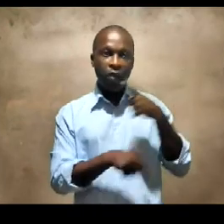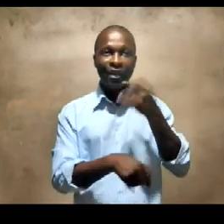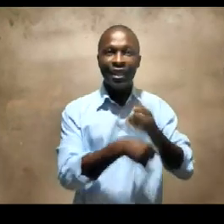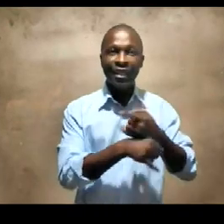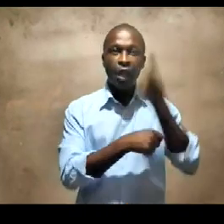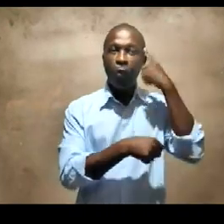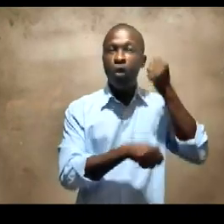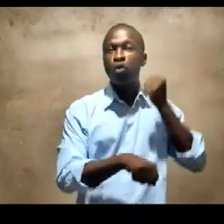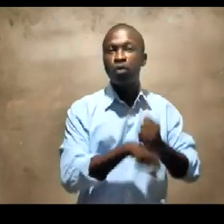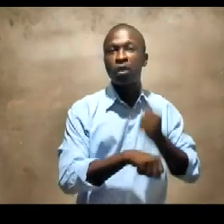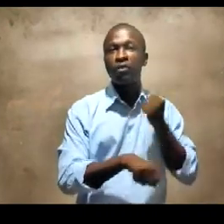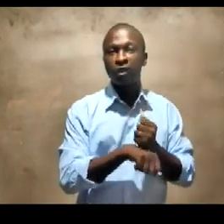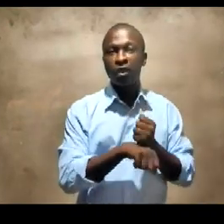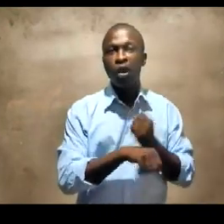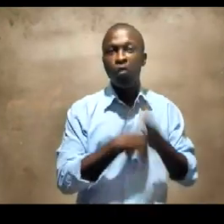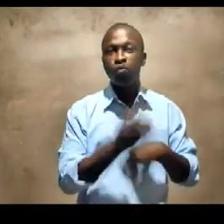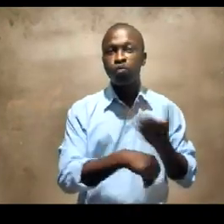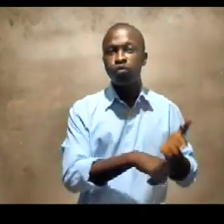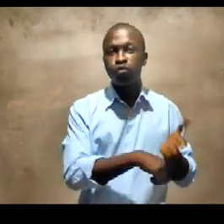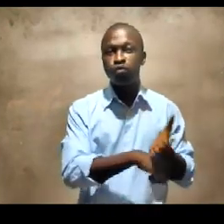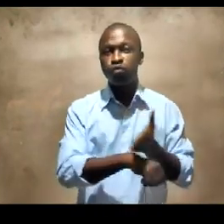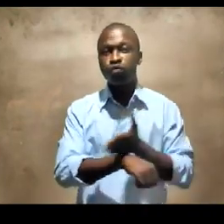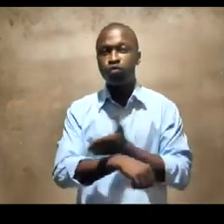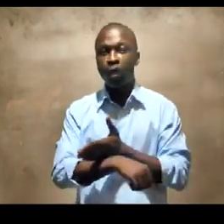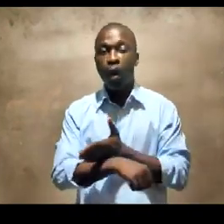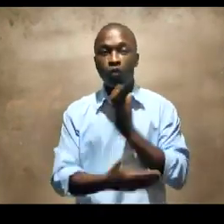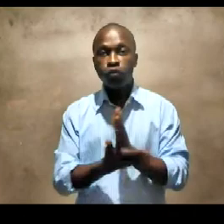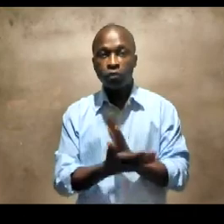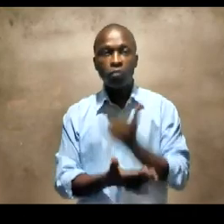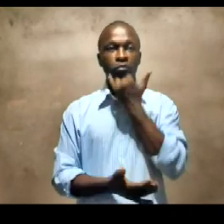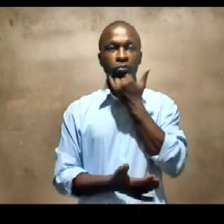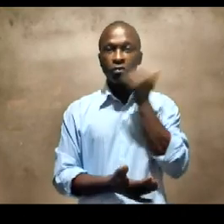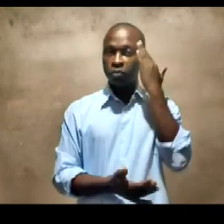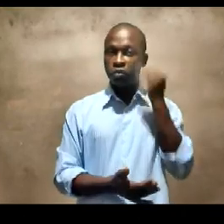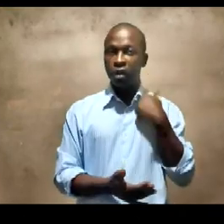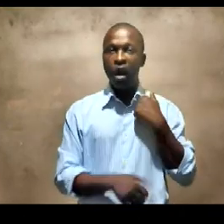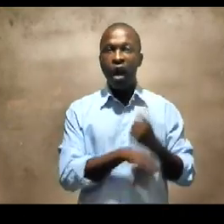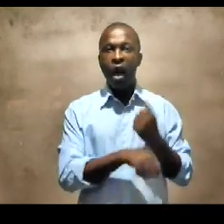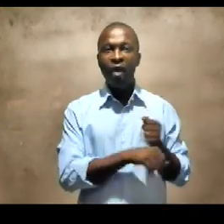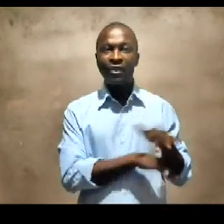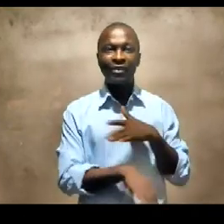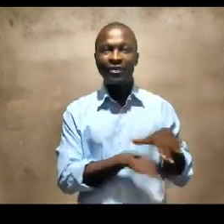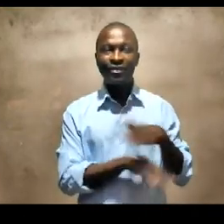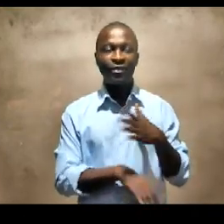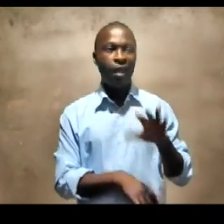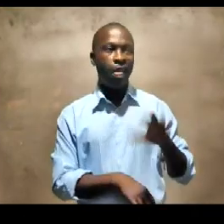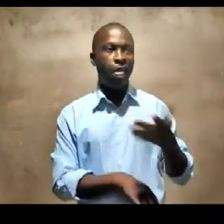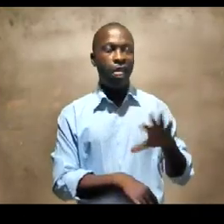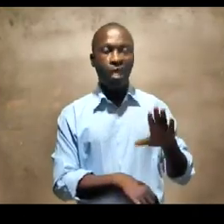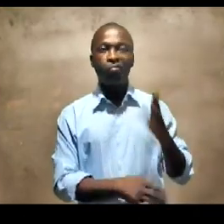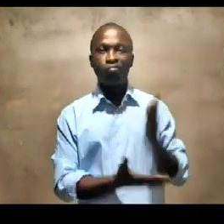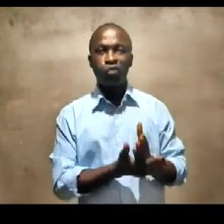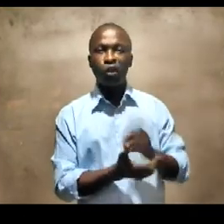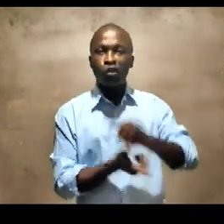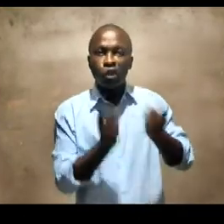italienne Galdiano, ce qui a entraîné un arrêt de travaux pendant 10 mois. La résiliation du contrat étant actée, l'entreprise